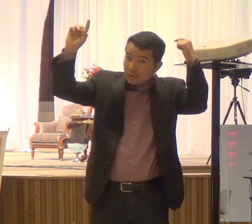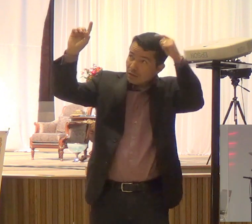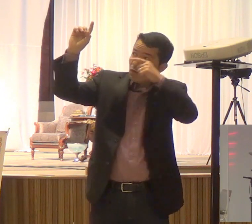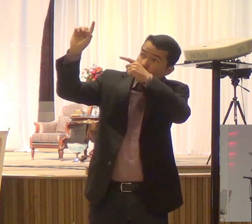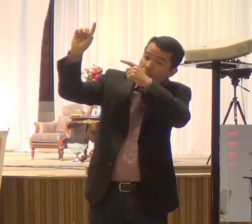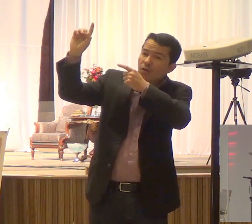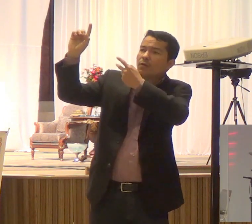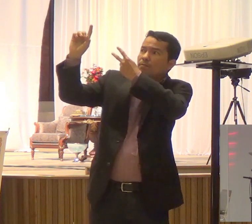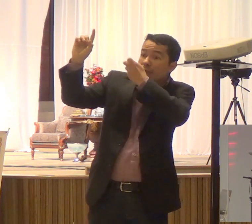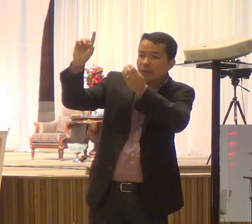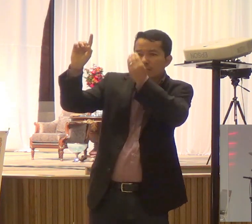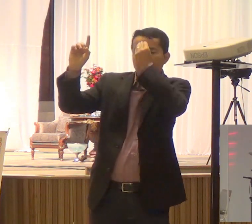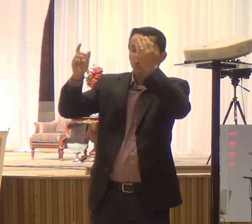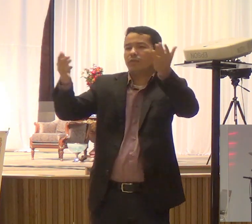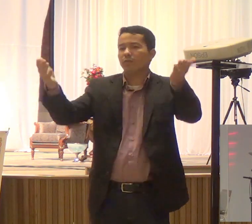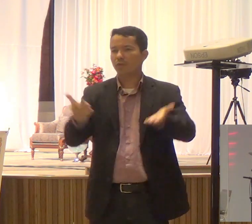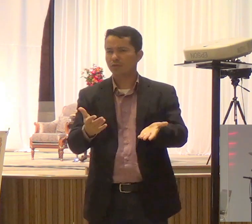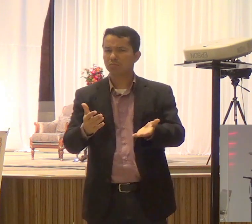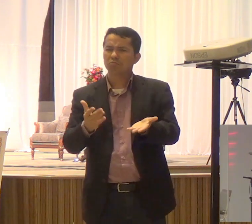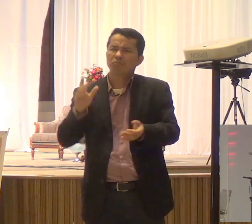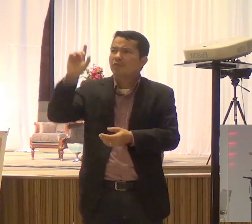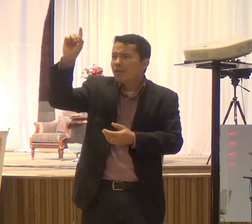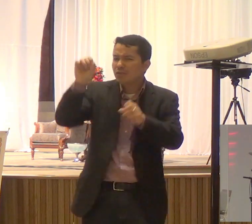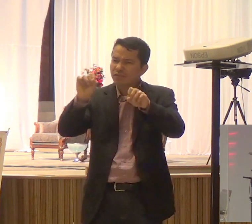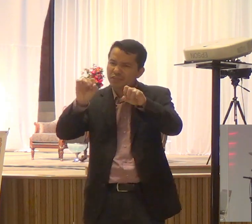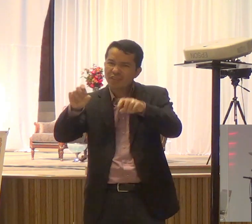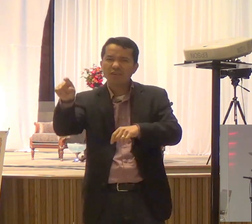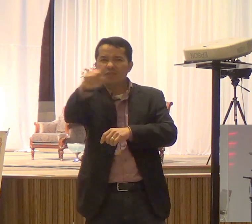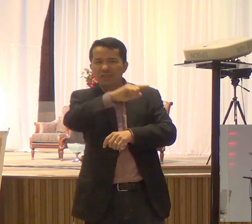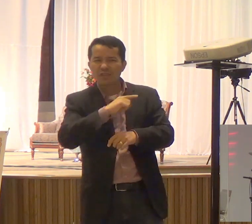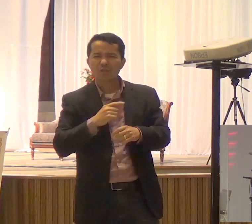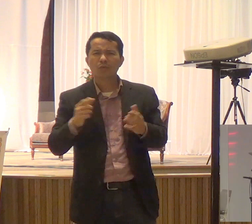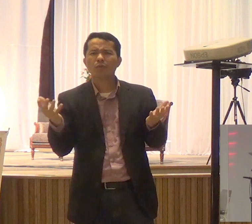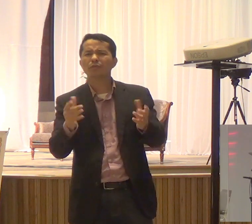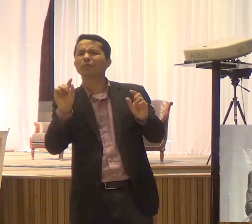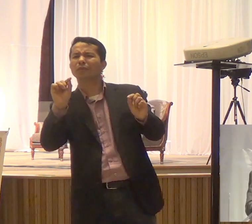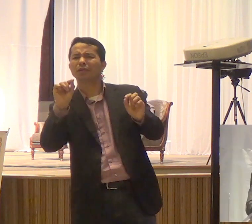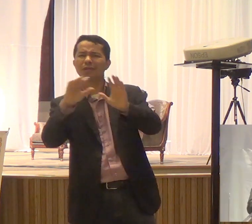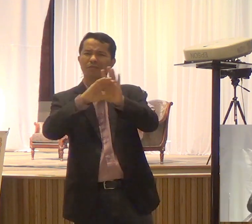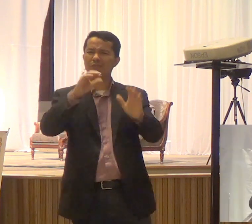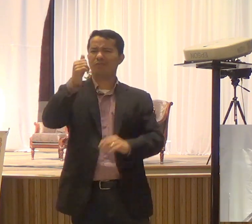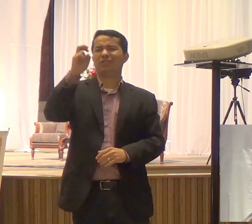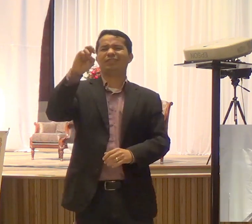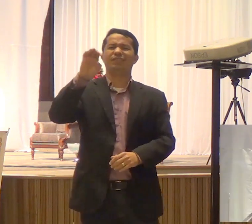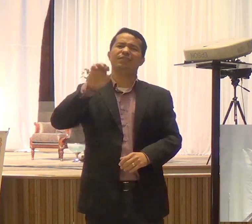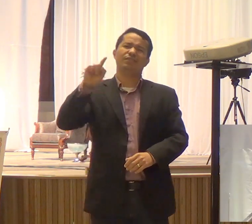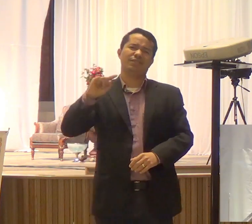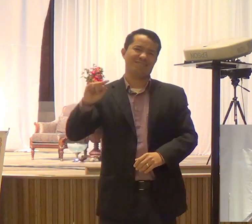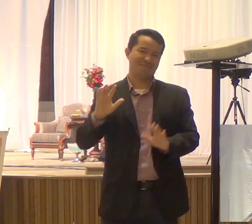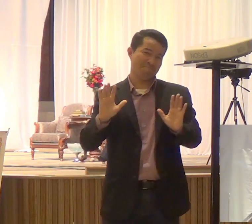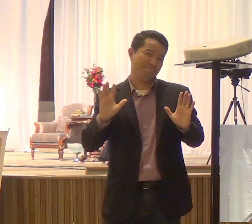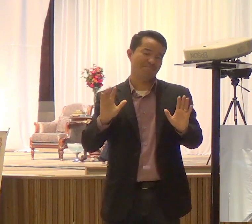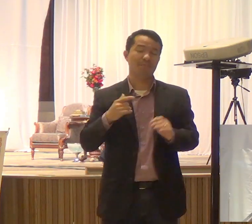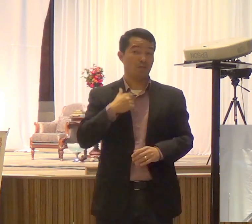que será que Deus quer ensinar com a gente através do capítulo 15 de Ezequiel? Vamos ver.